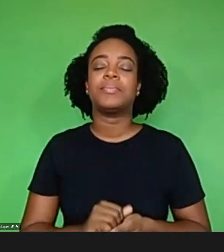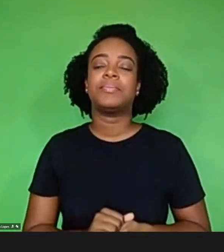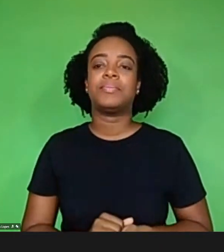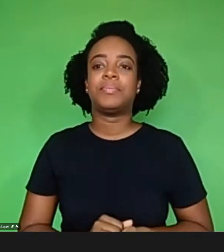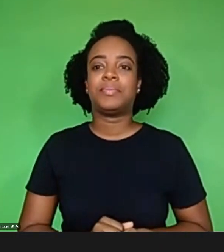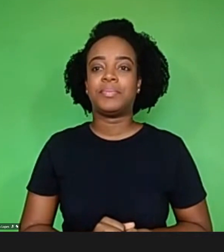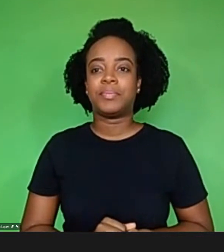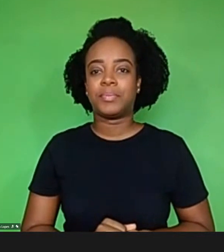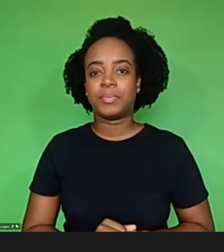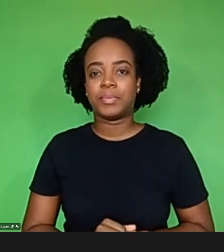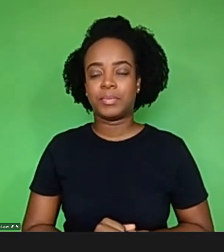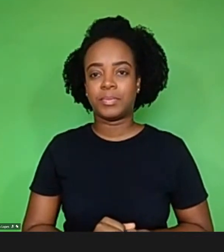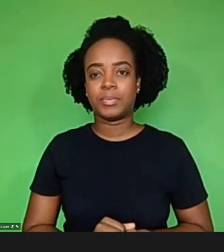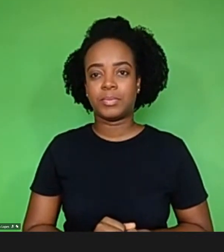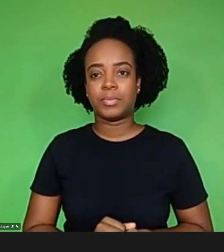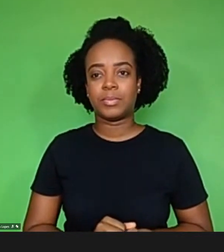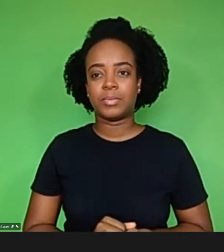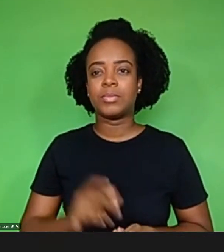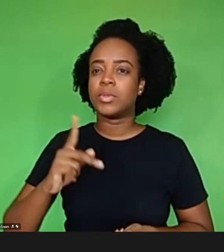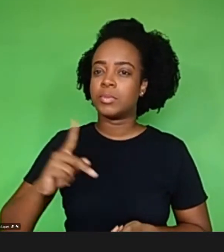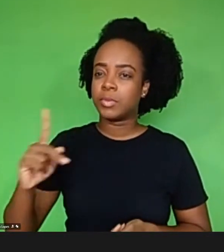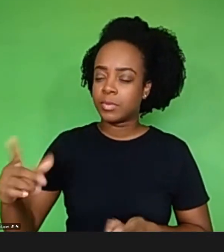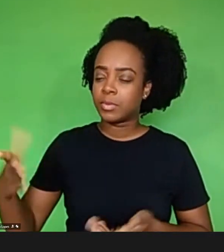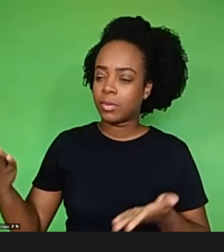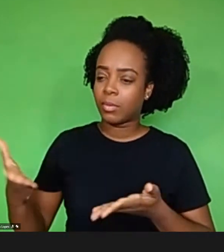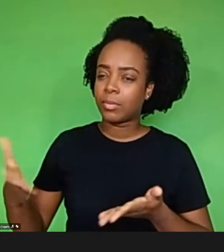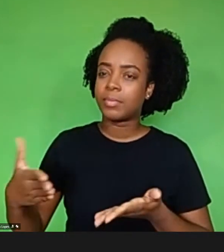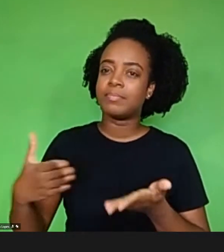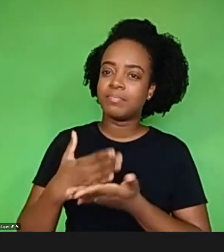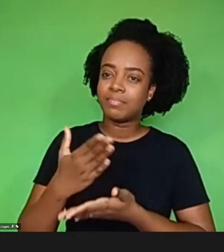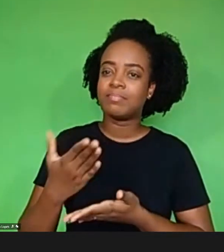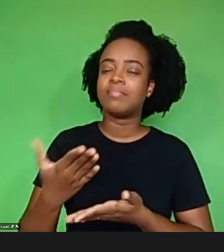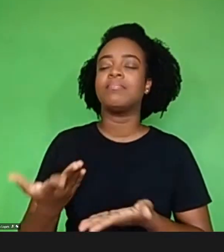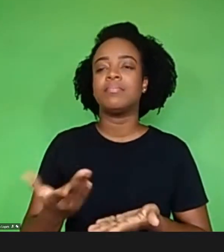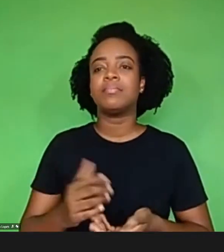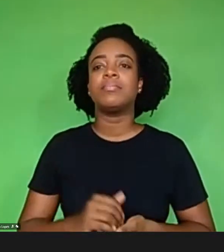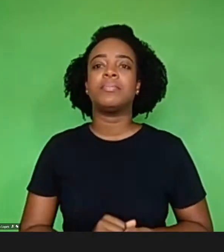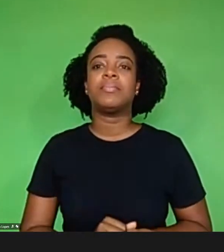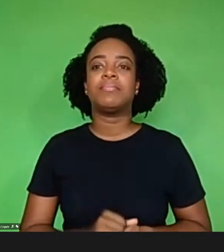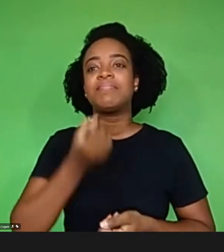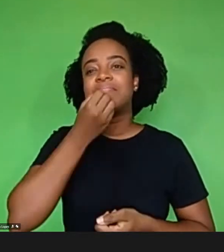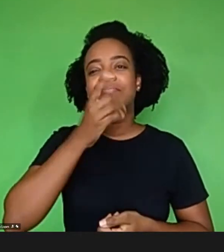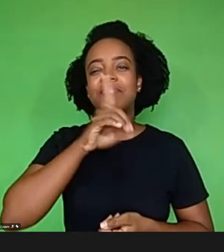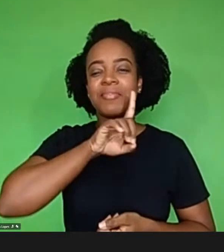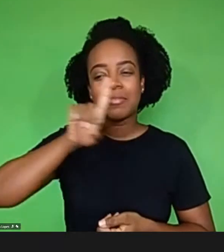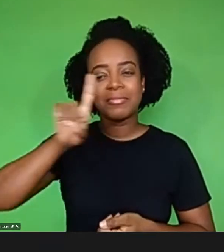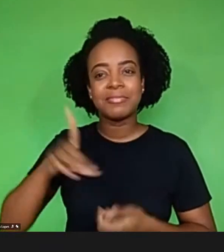Os professores entrando. Bom dia a todos.